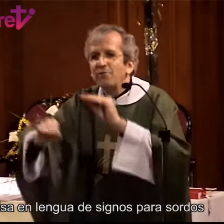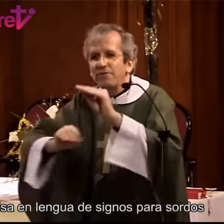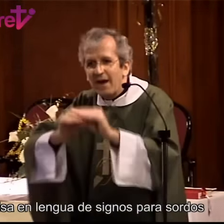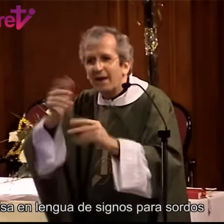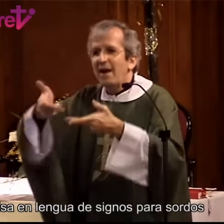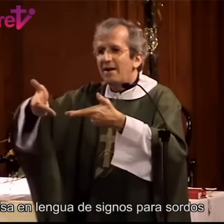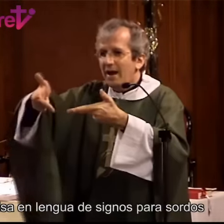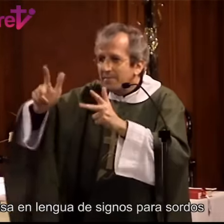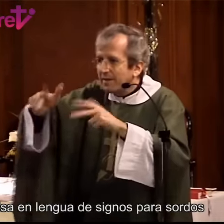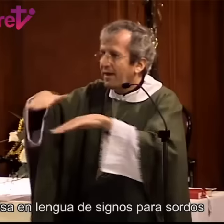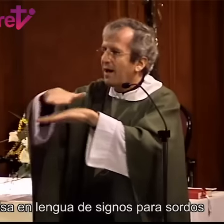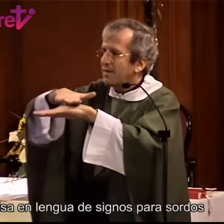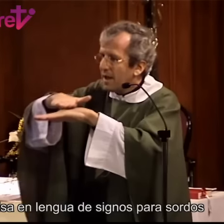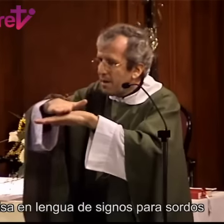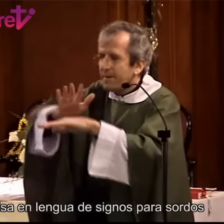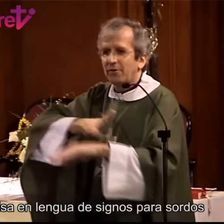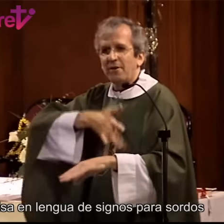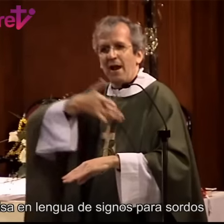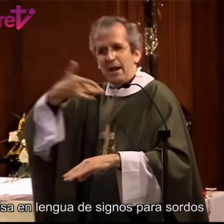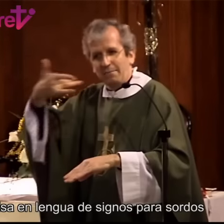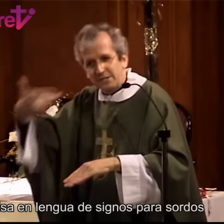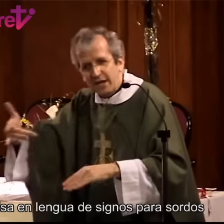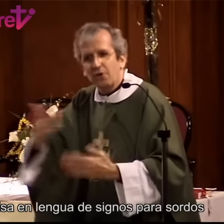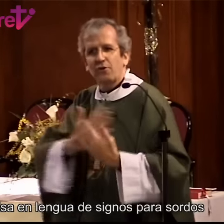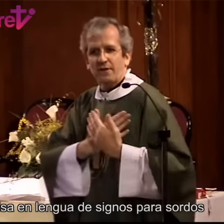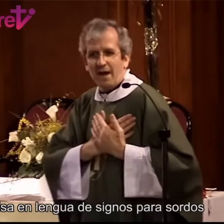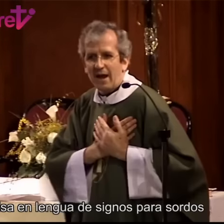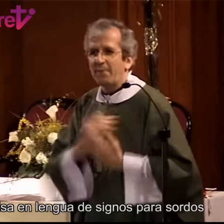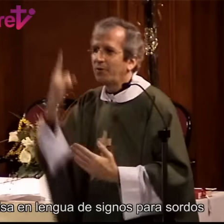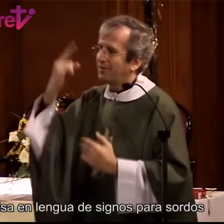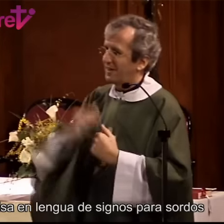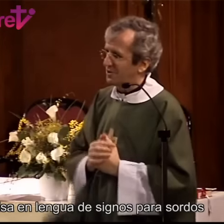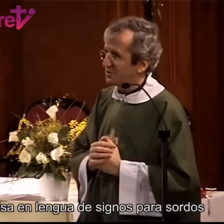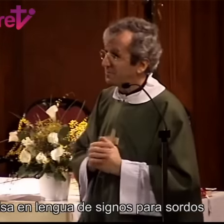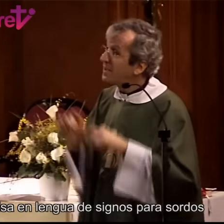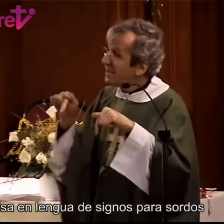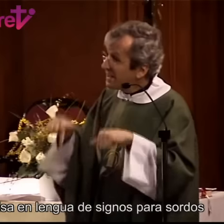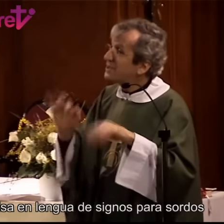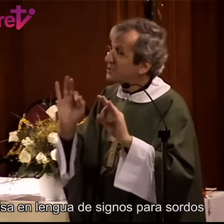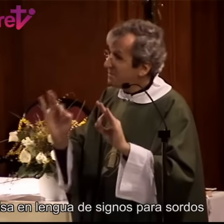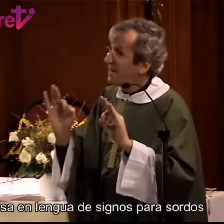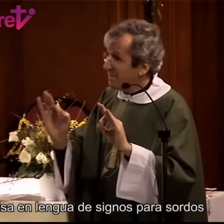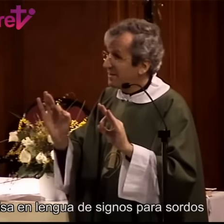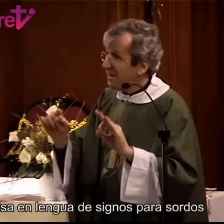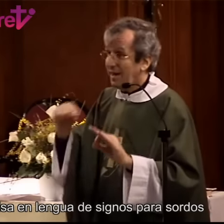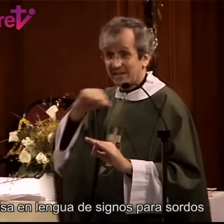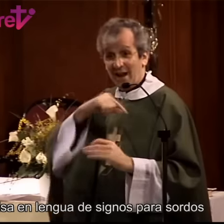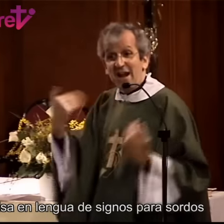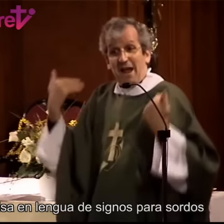anunciar la libertad, el perdón, la misericordia, el amor de Dios. Y esto especialmente es la